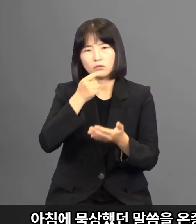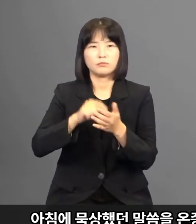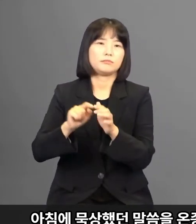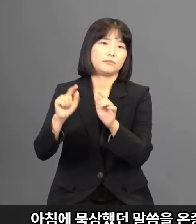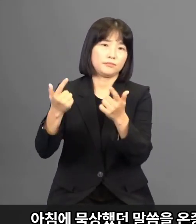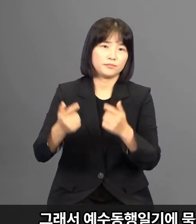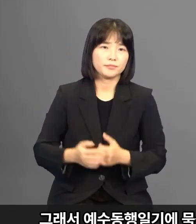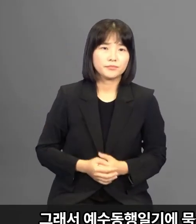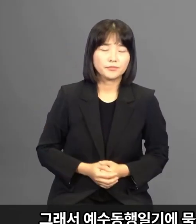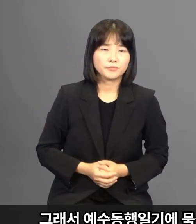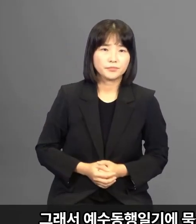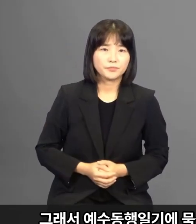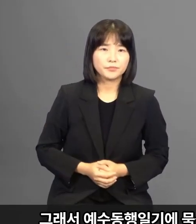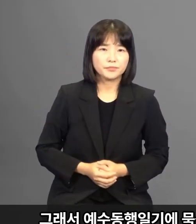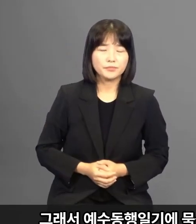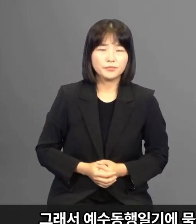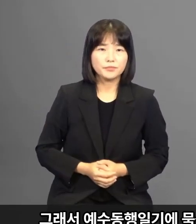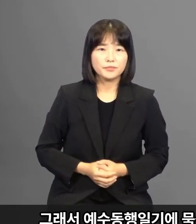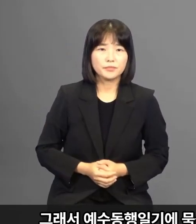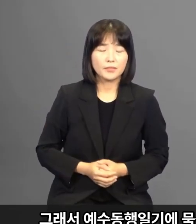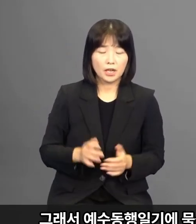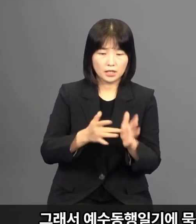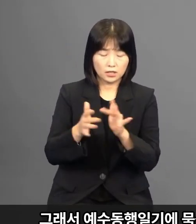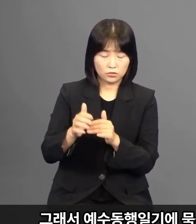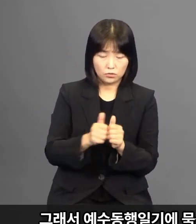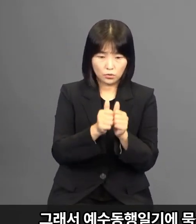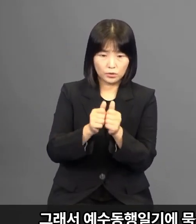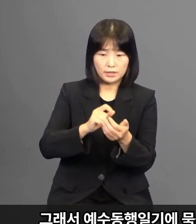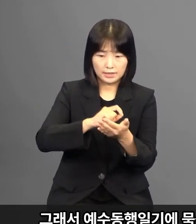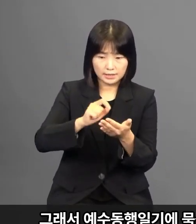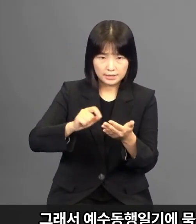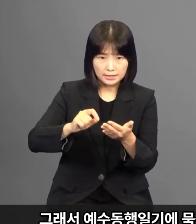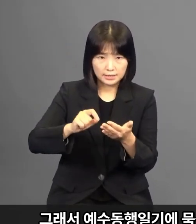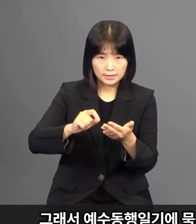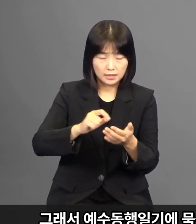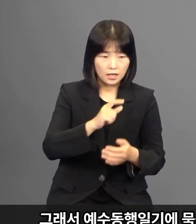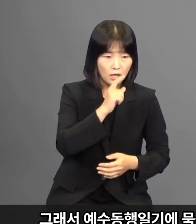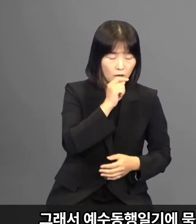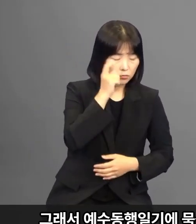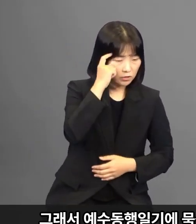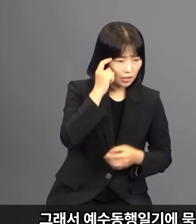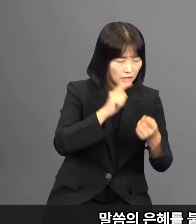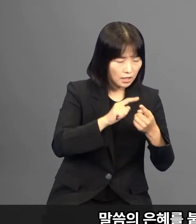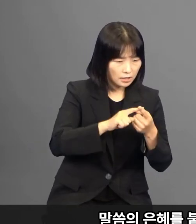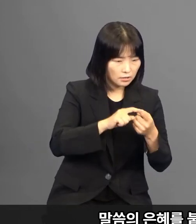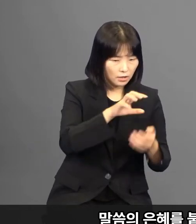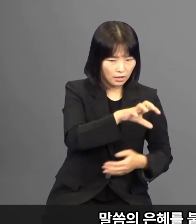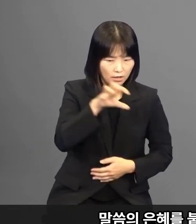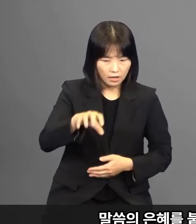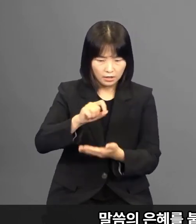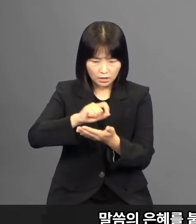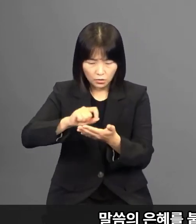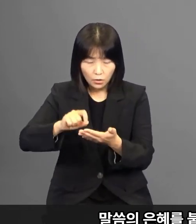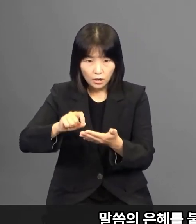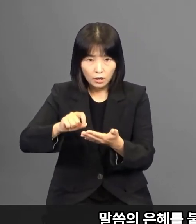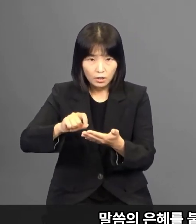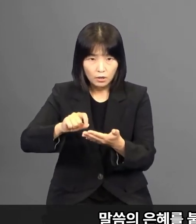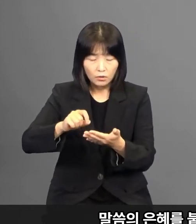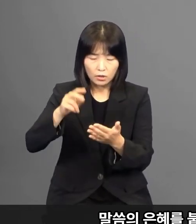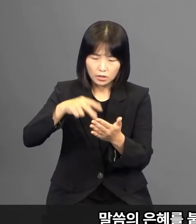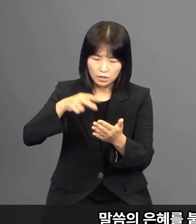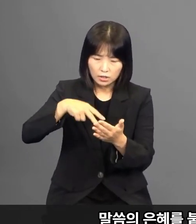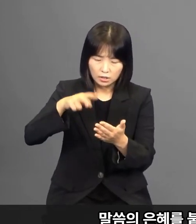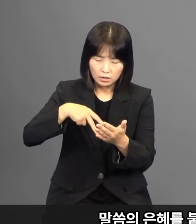않았습니다. 그래서 예수동의 일기에 묵상한 것을 기록하고 틈틈이 다시 읽으며 말씀의 은혜를 붙잡고